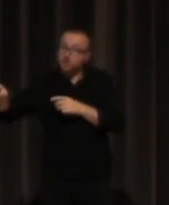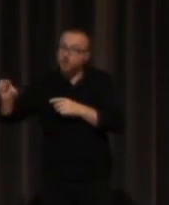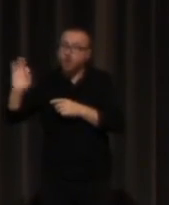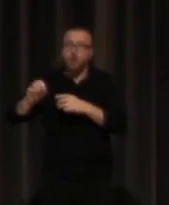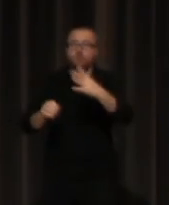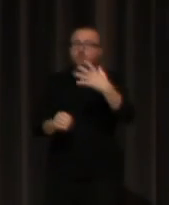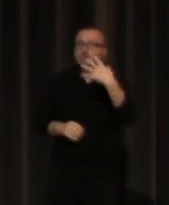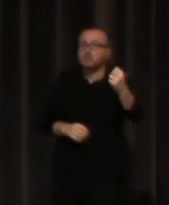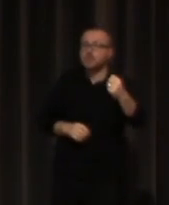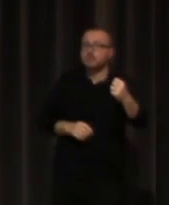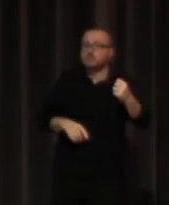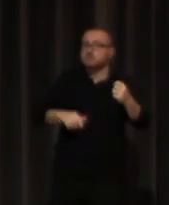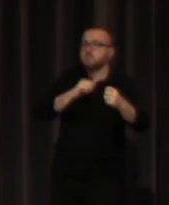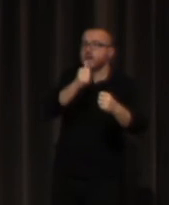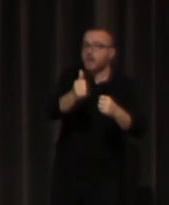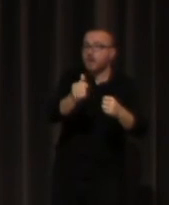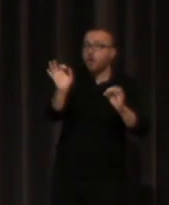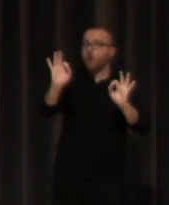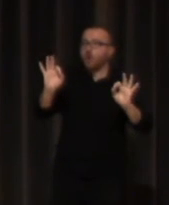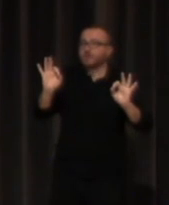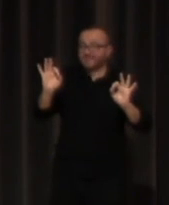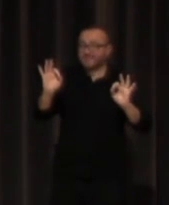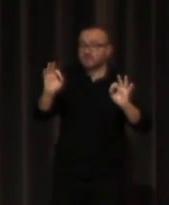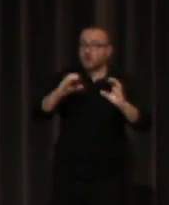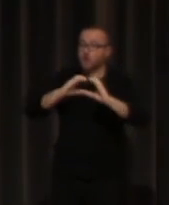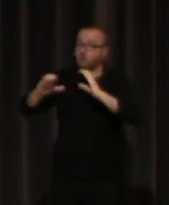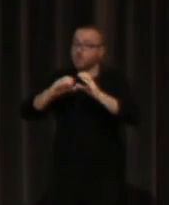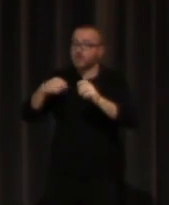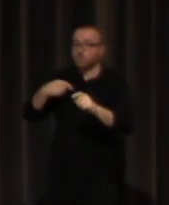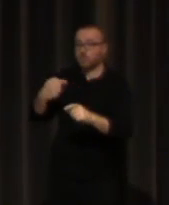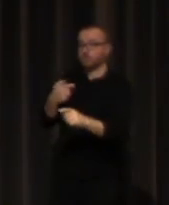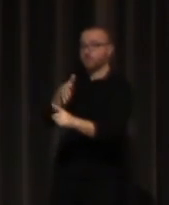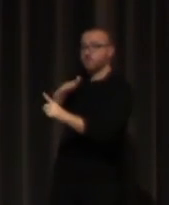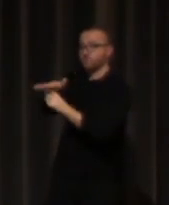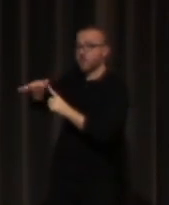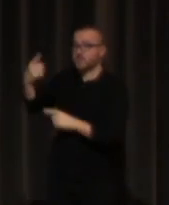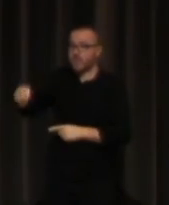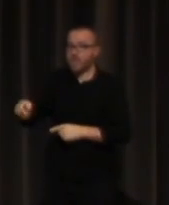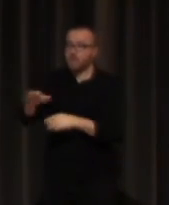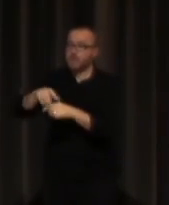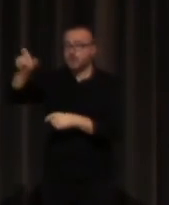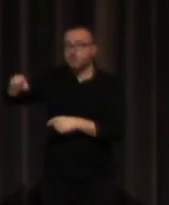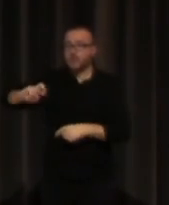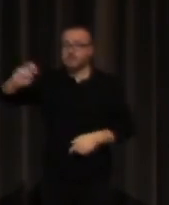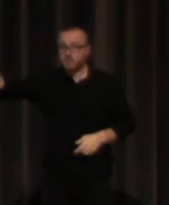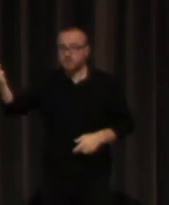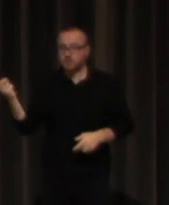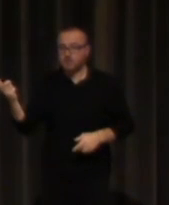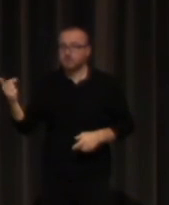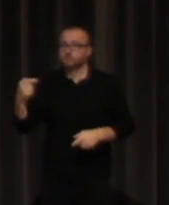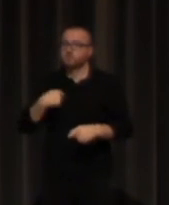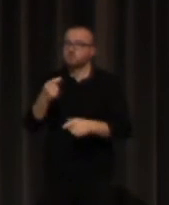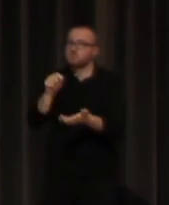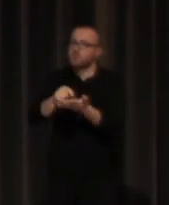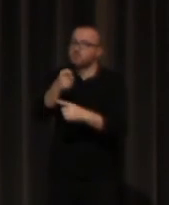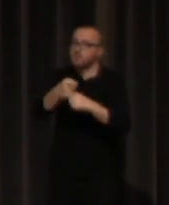aquesta consciència que cal comprendre bé l'altre. Cal tenir confiança que podem comprendre. Cal que